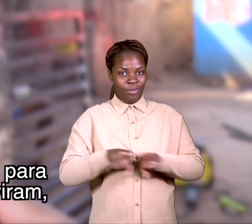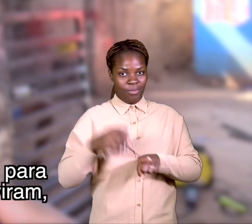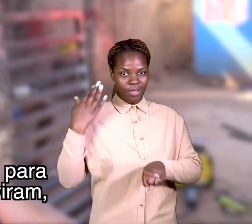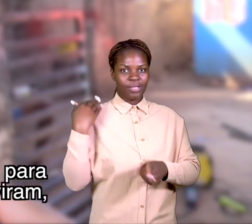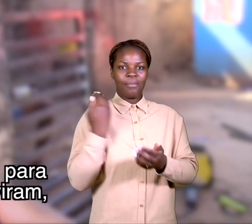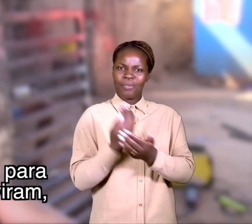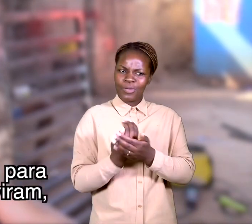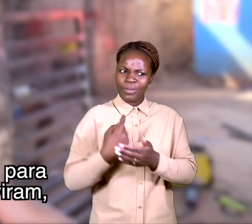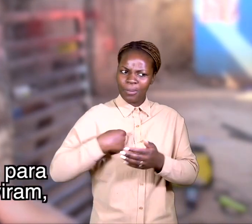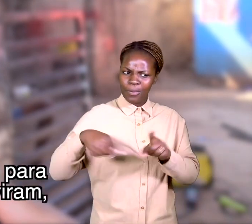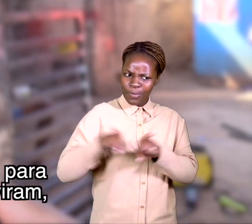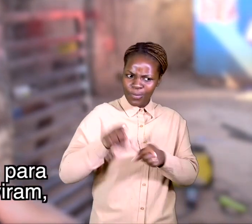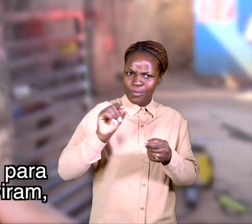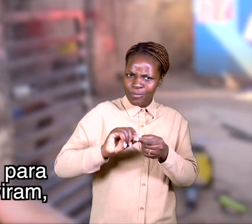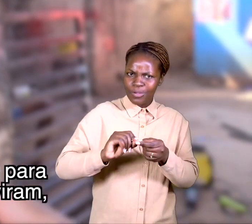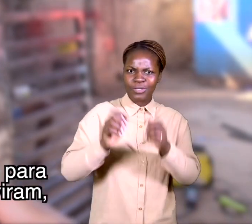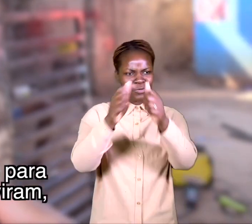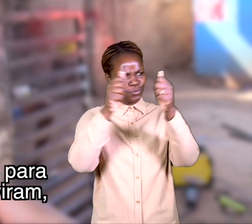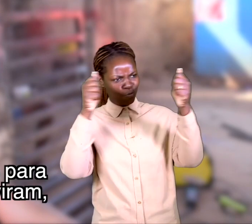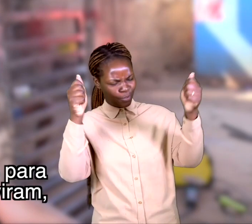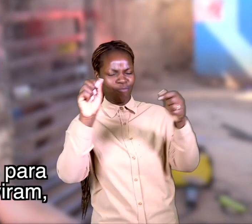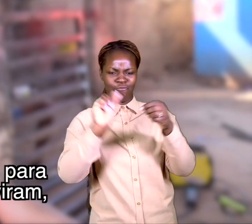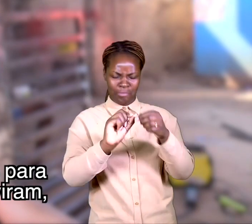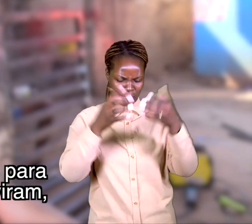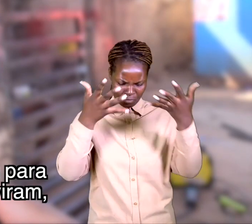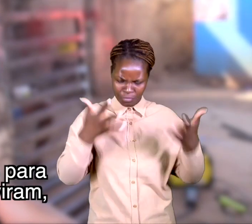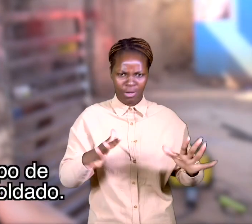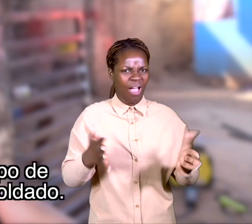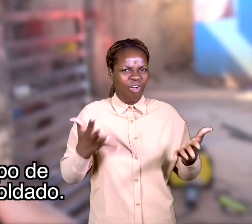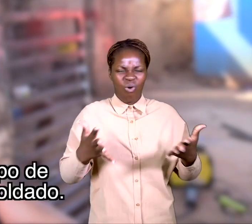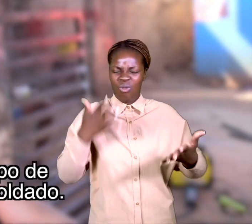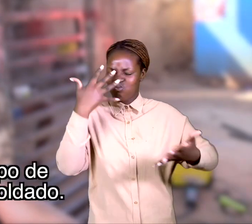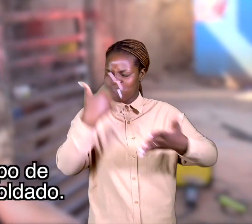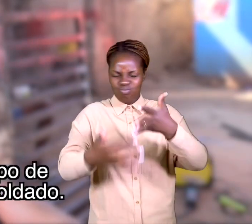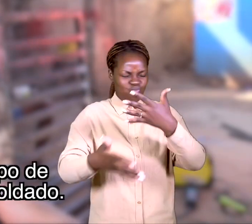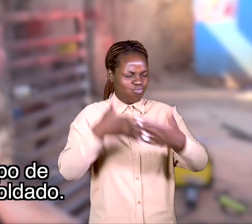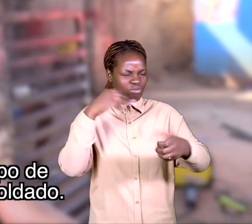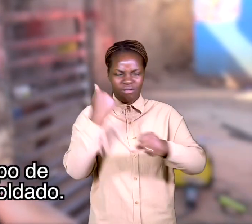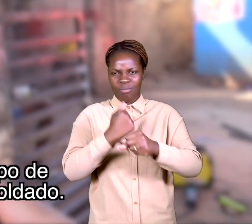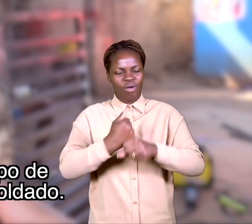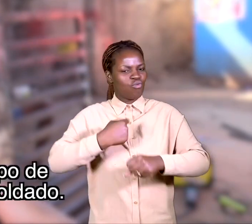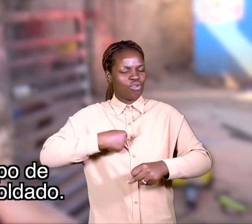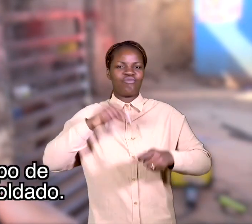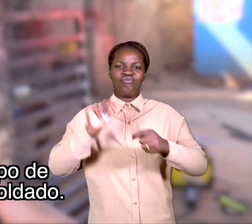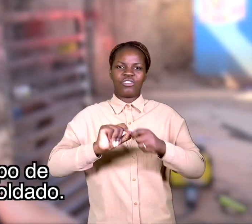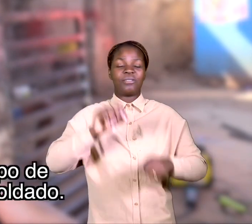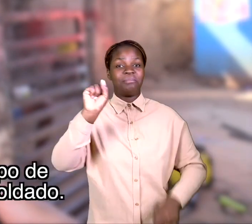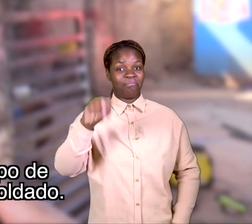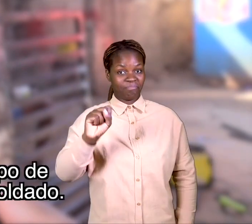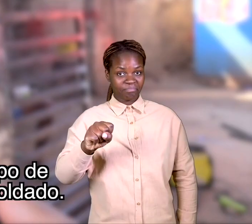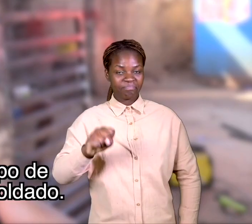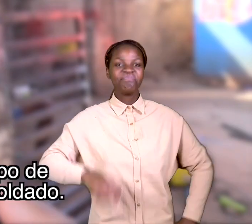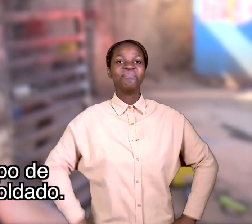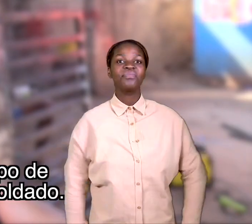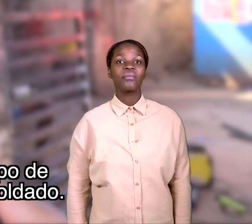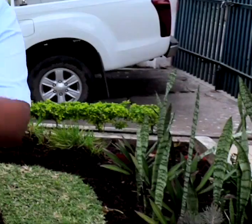irmã. Os vizinhos viram, fiz várias janelas e agora já faço mesmo qualquer tipo de trabalho que precisa